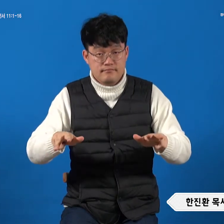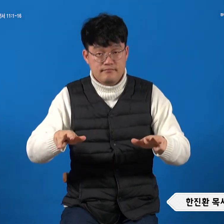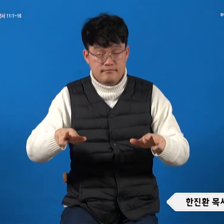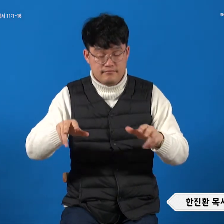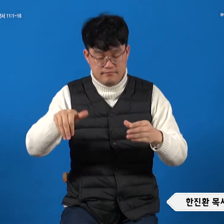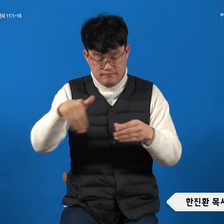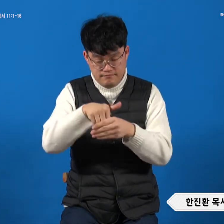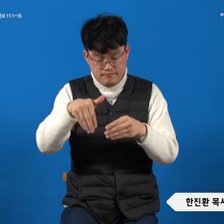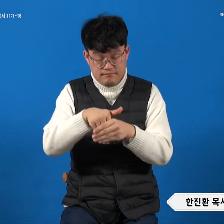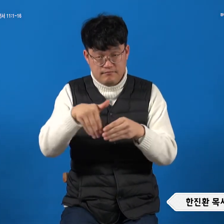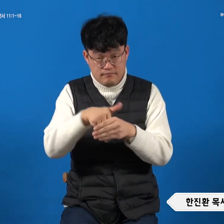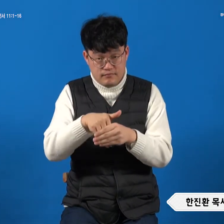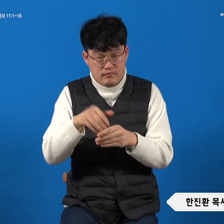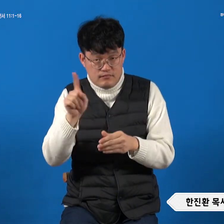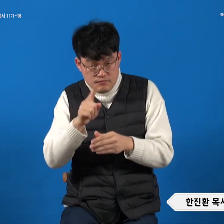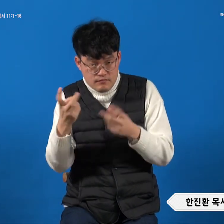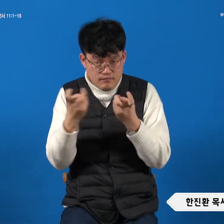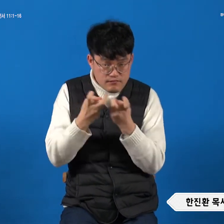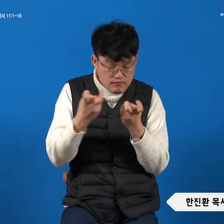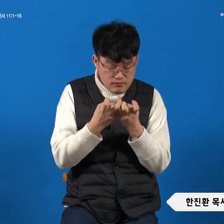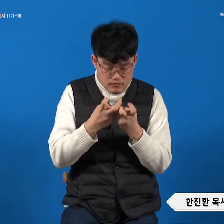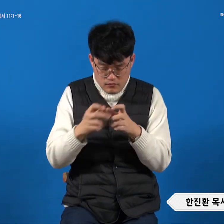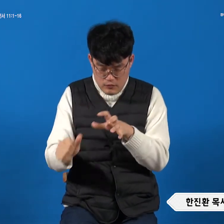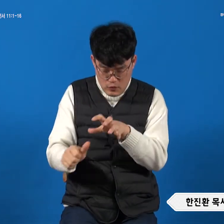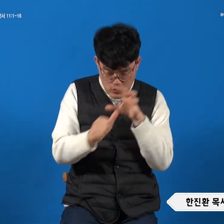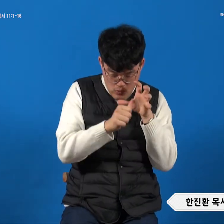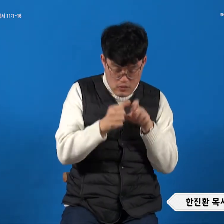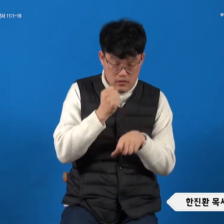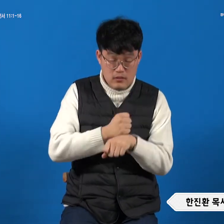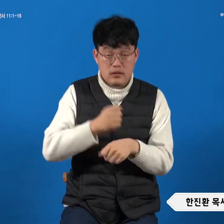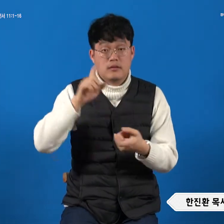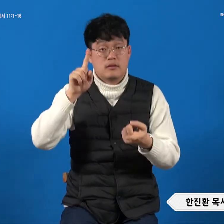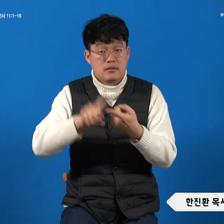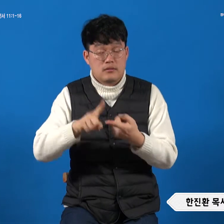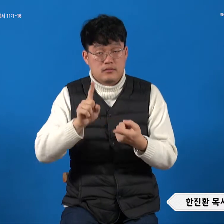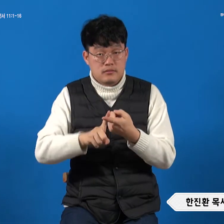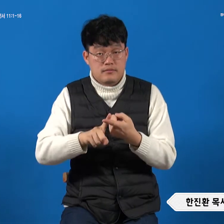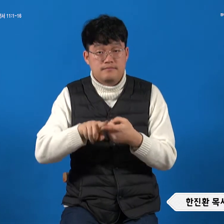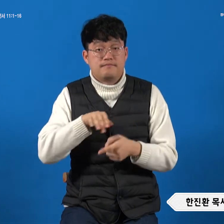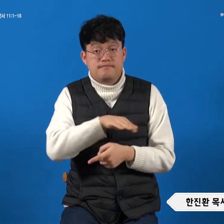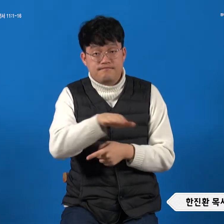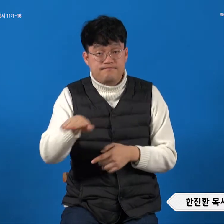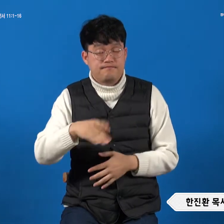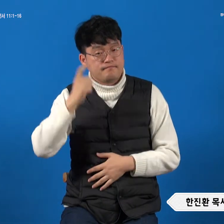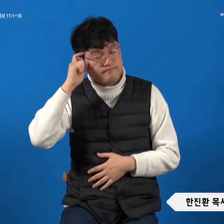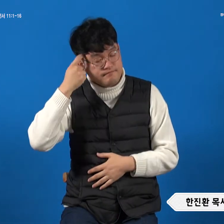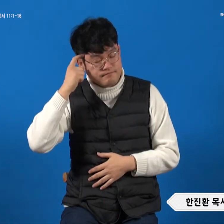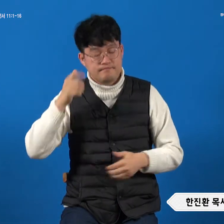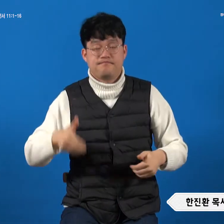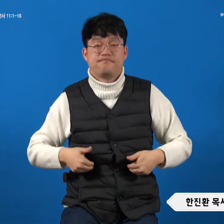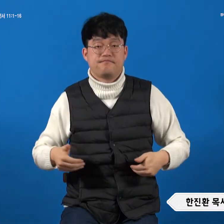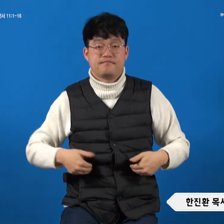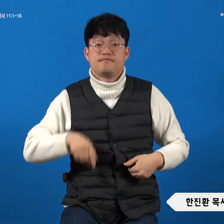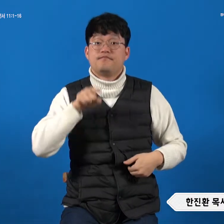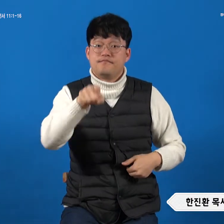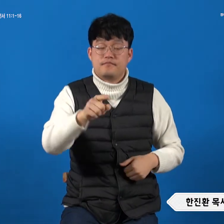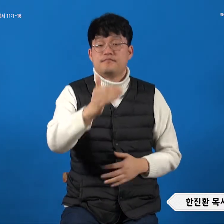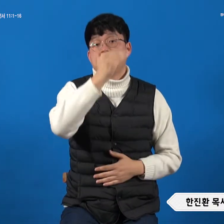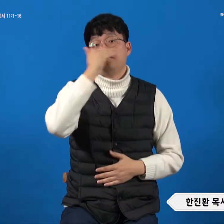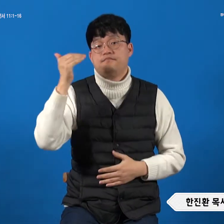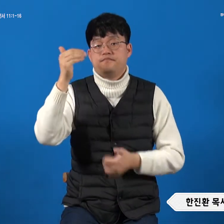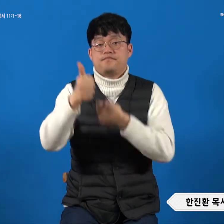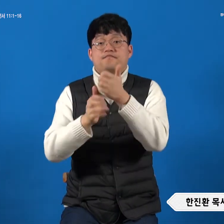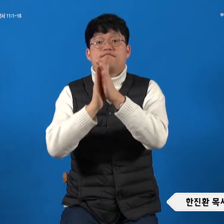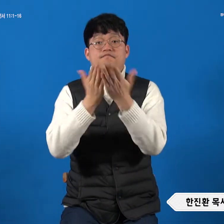지금 이 시대의 문화 속에서 어떻게 적용을 하면 되는지 그것을 생각을 하면 됩니다.